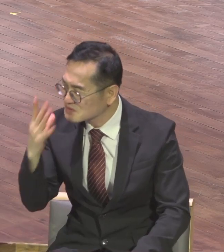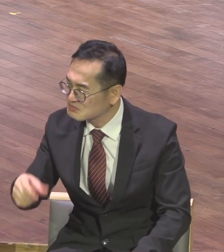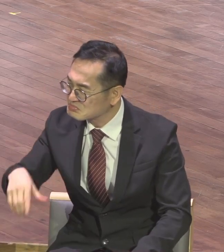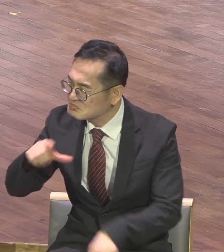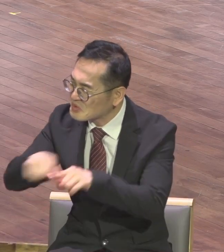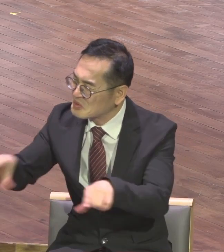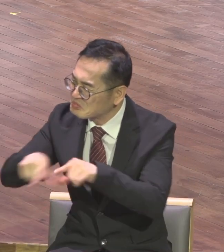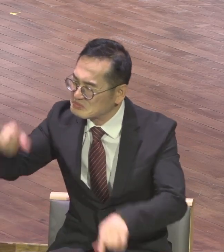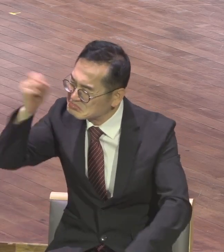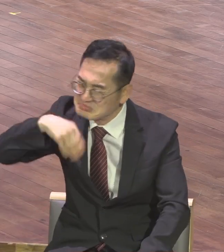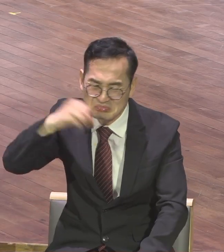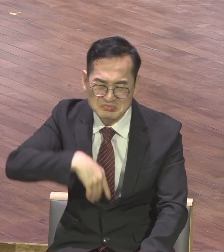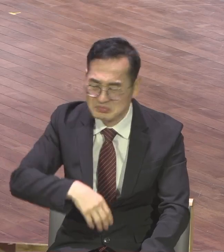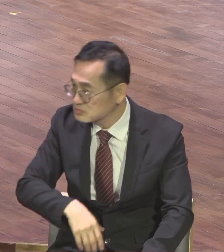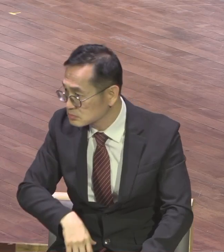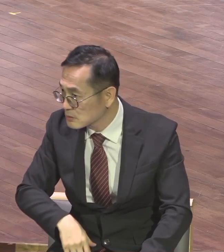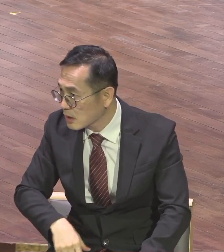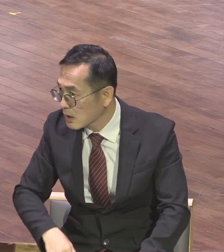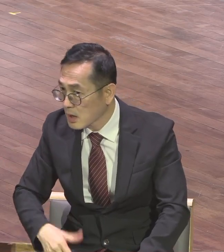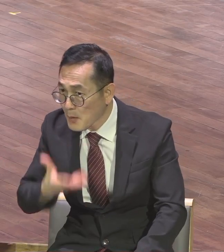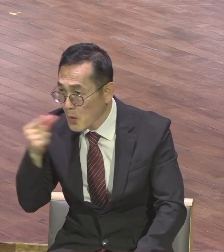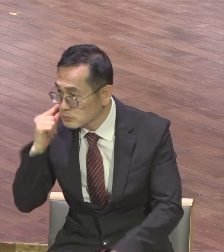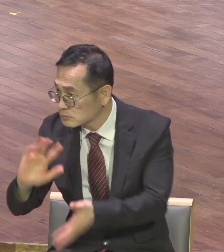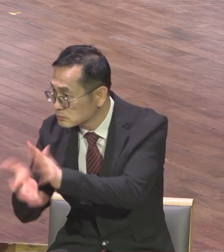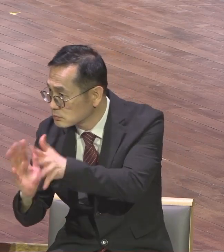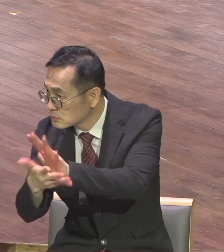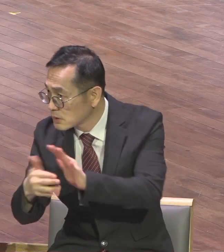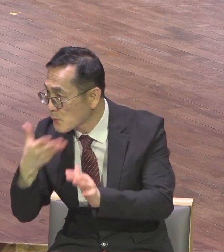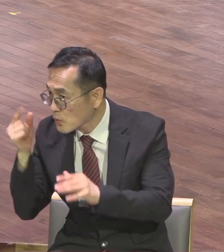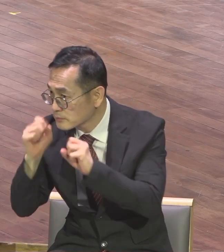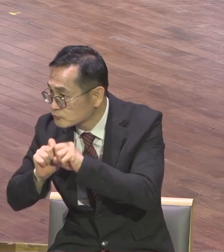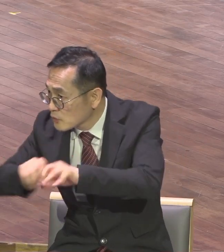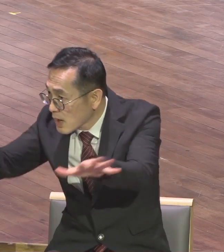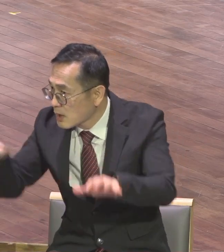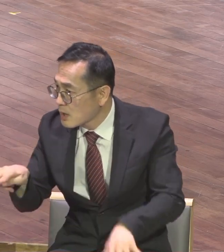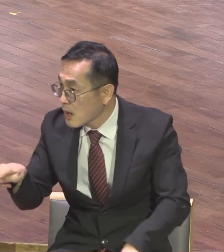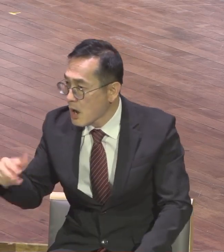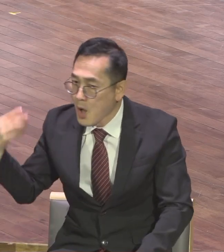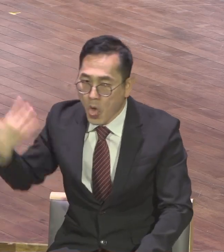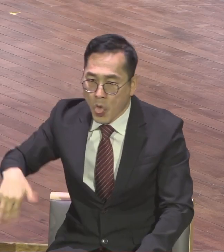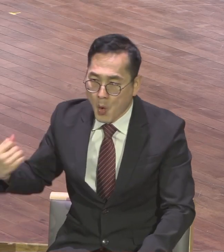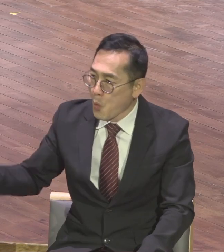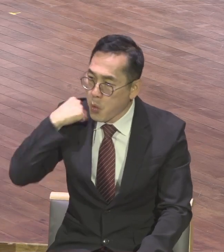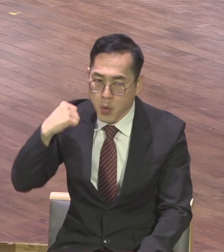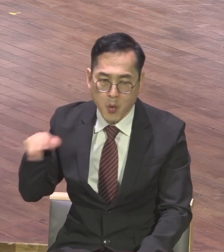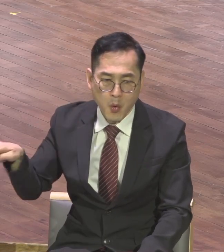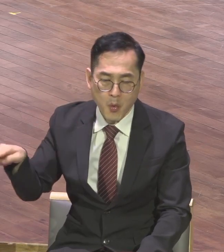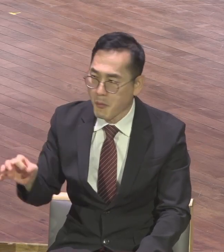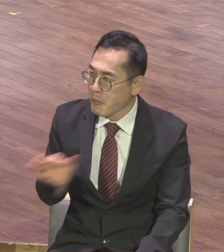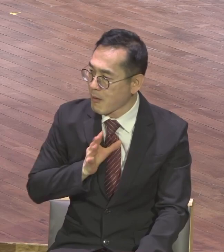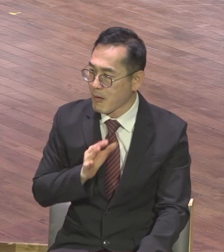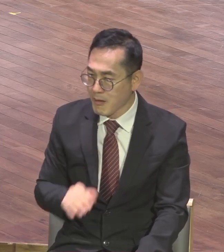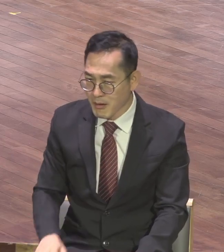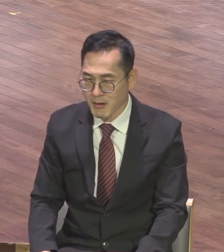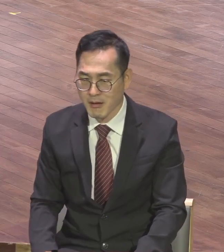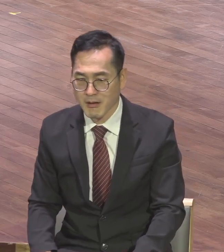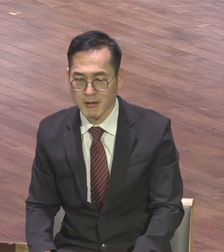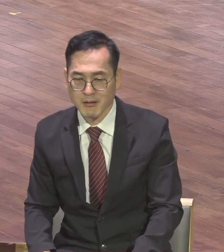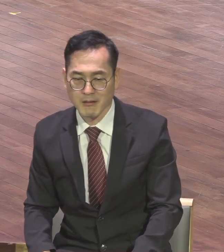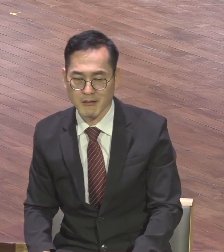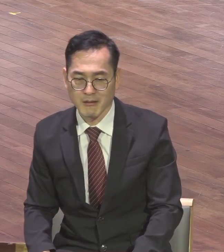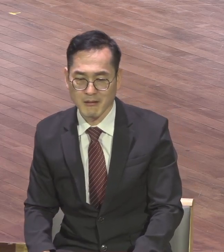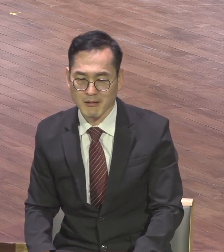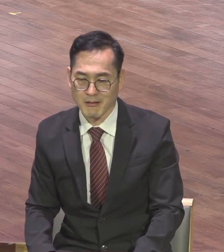이 코로나 지나와서 사람이 확 현장이 바뀌니까 완전히 막 울릴 이 탤런트가 나오기 시작해.